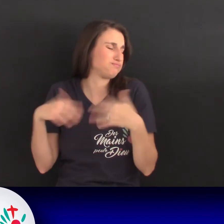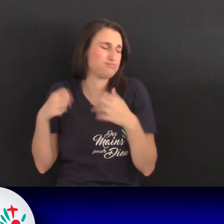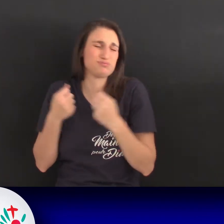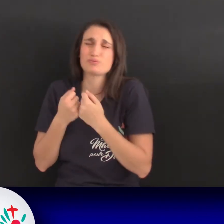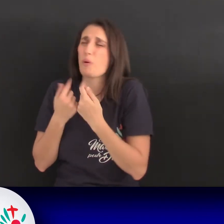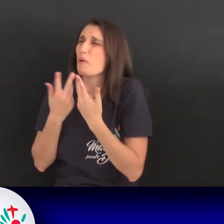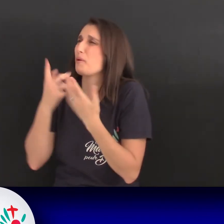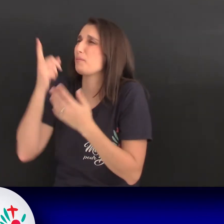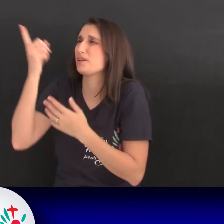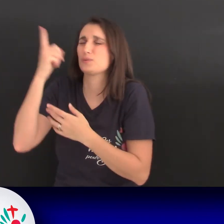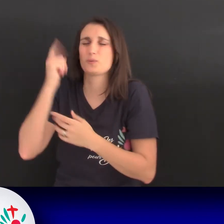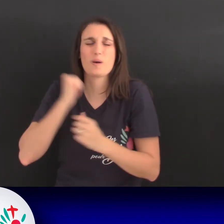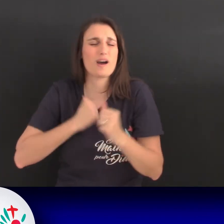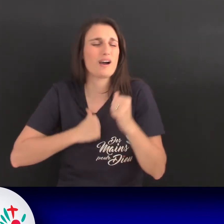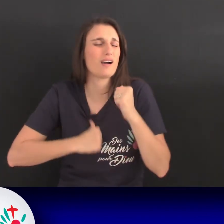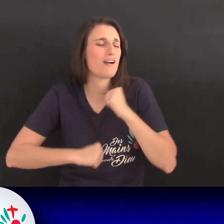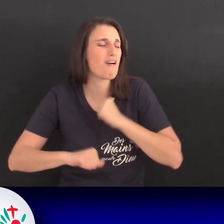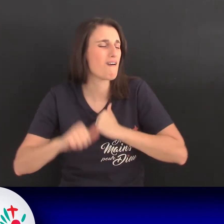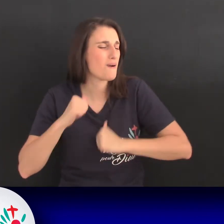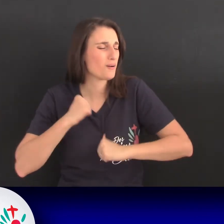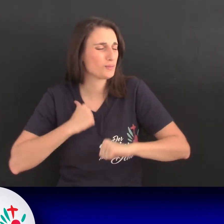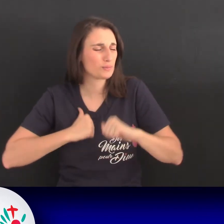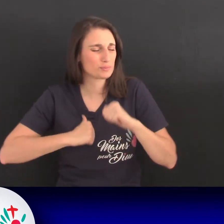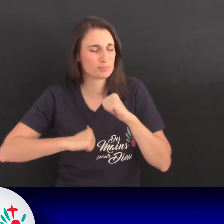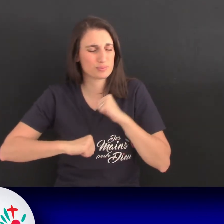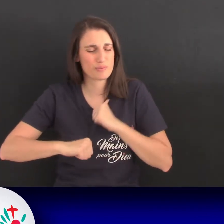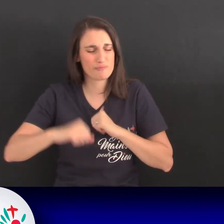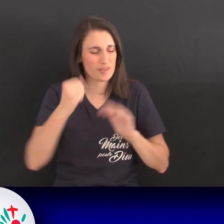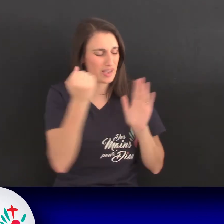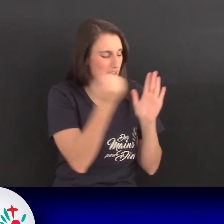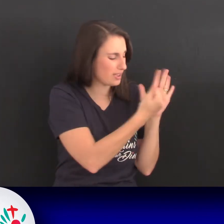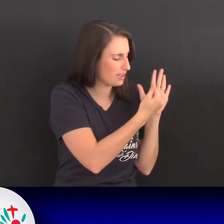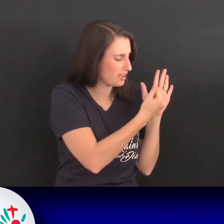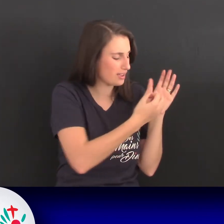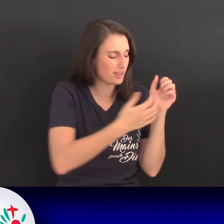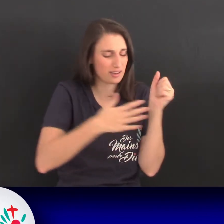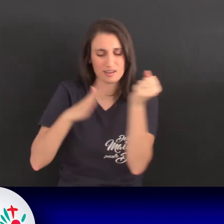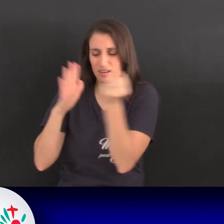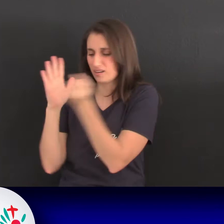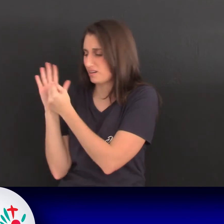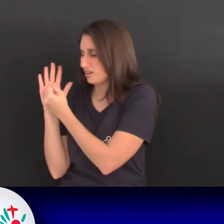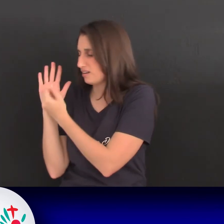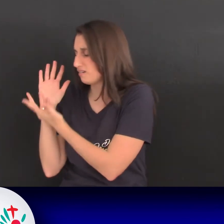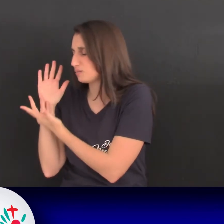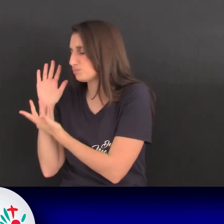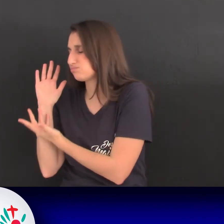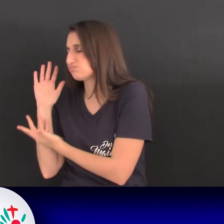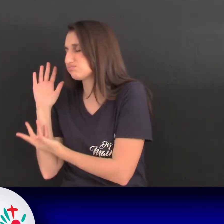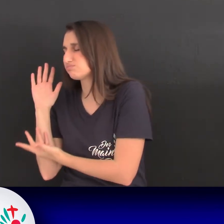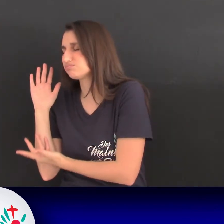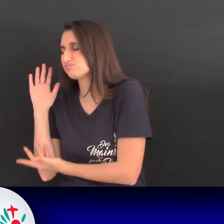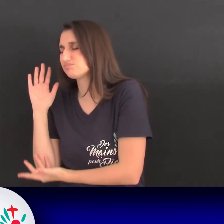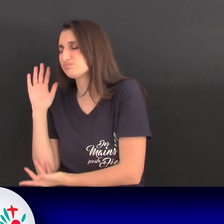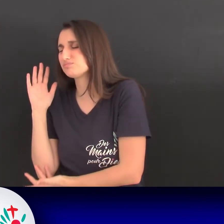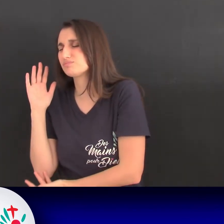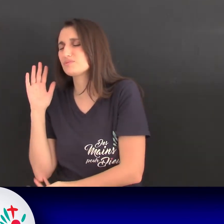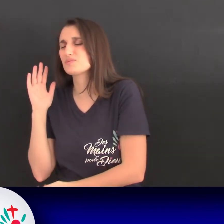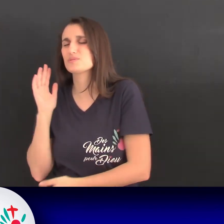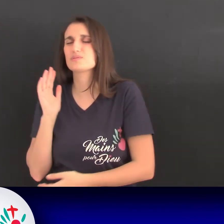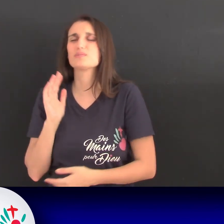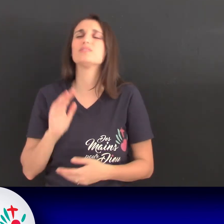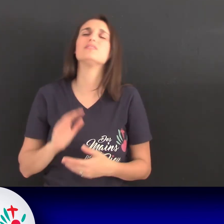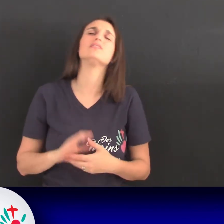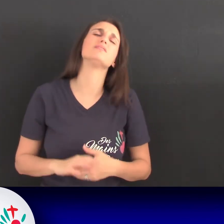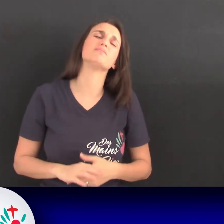jamais le prix de tout ce que tu